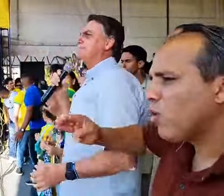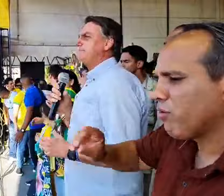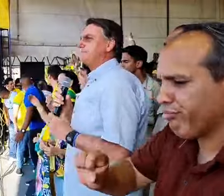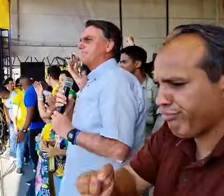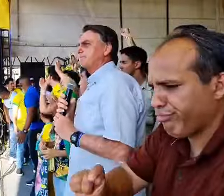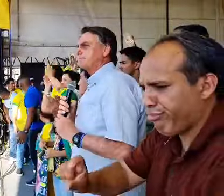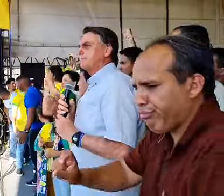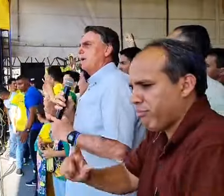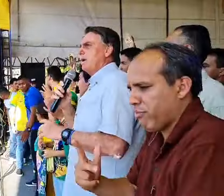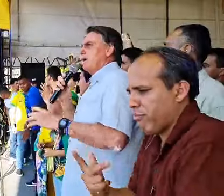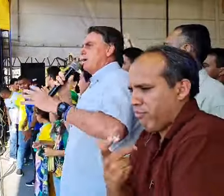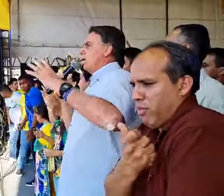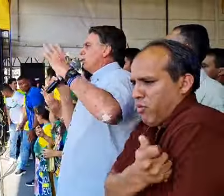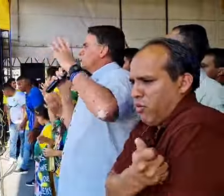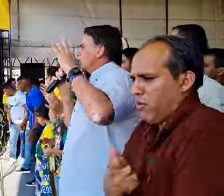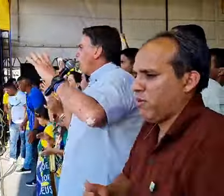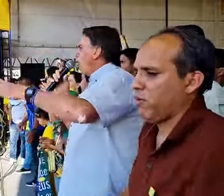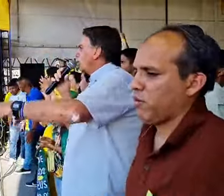vacina.